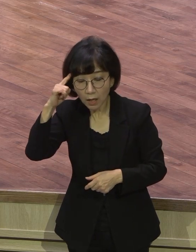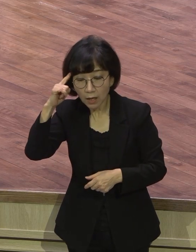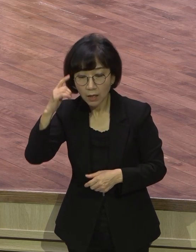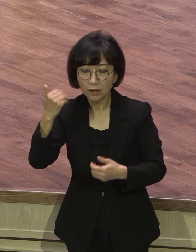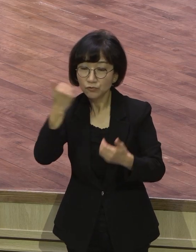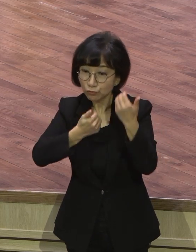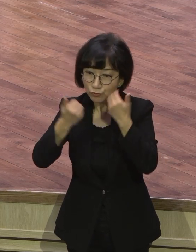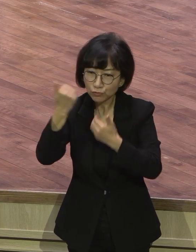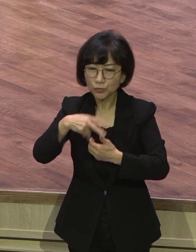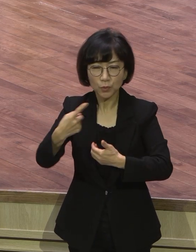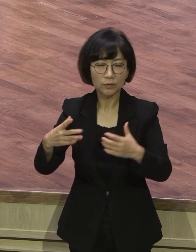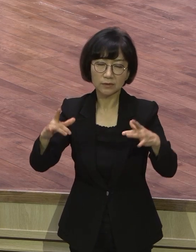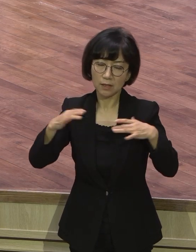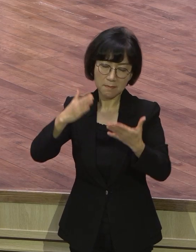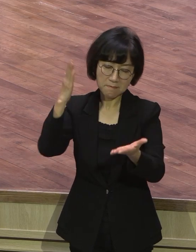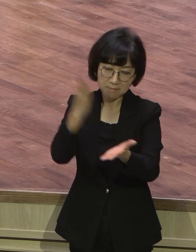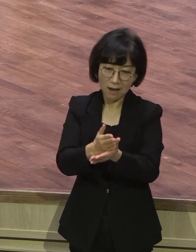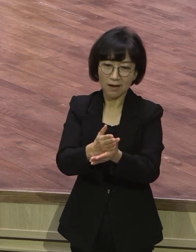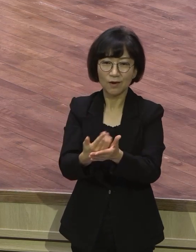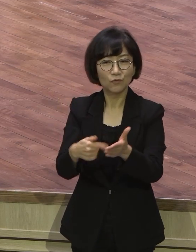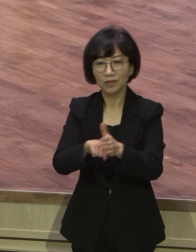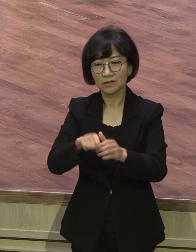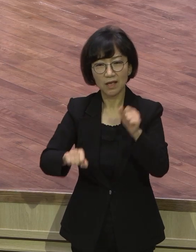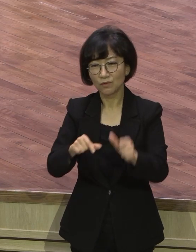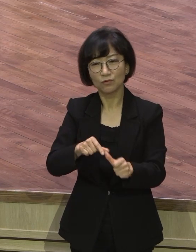자랑하지 못하게 하려 하십니다.